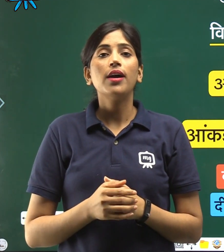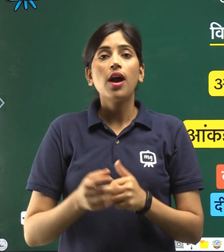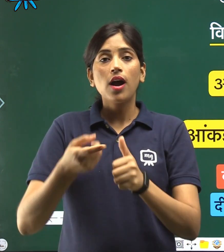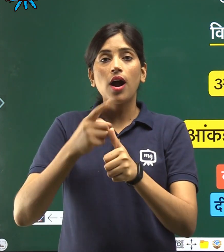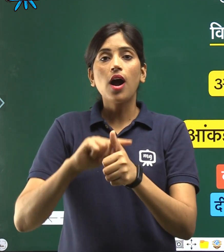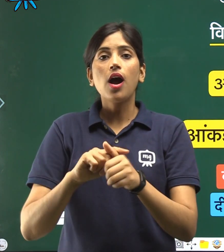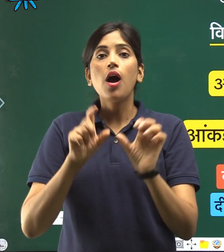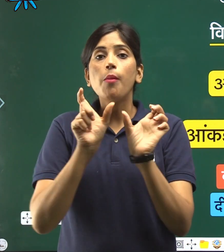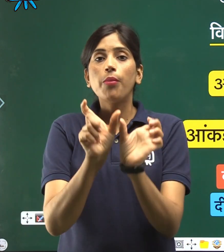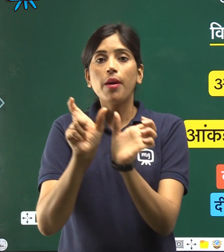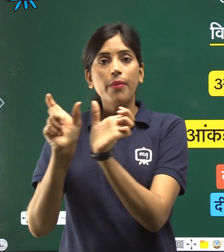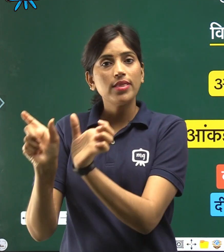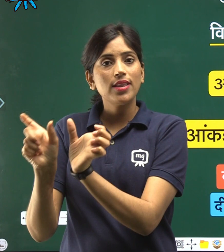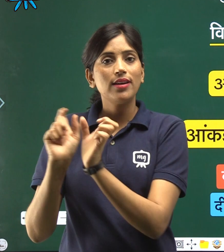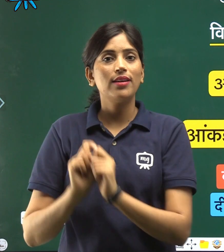प्रबंधन।